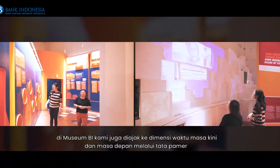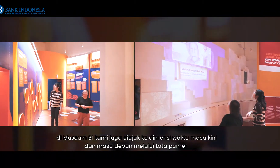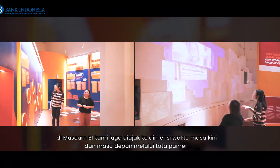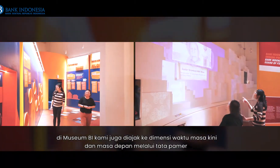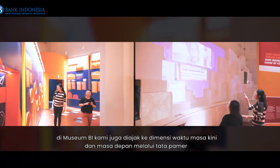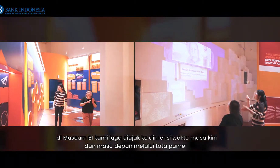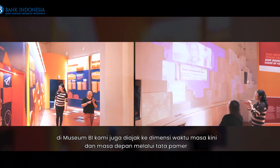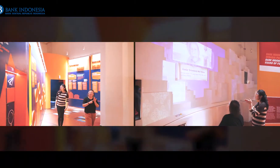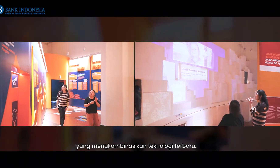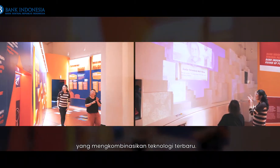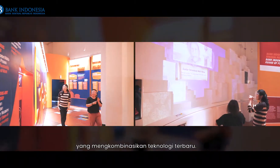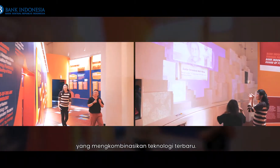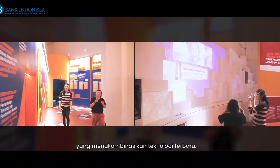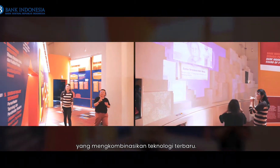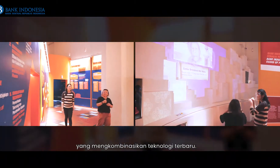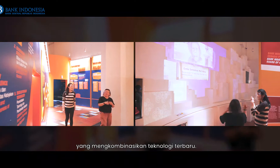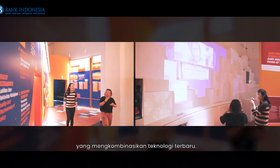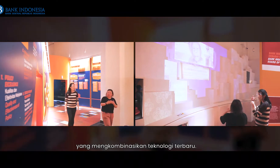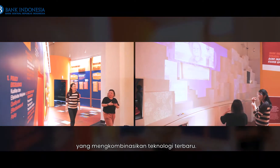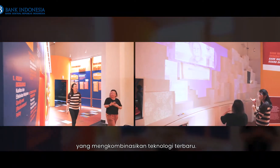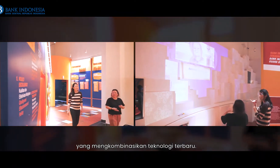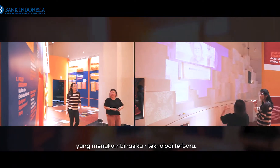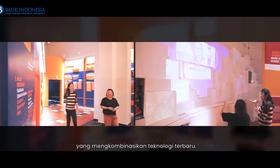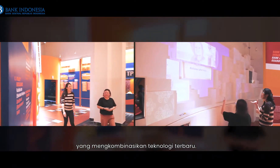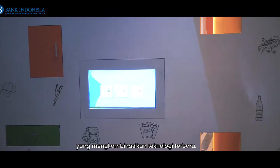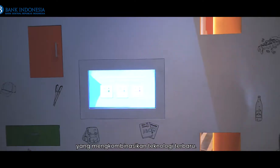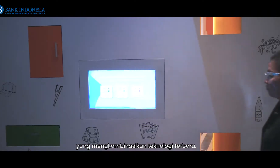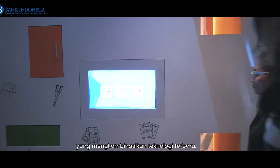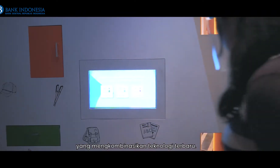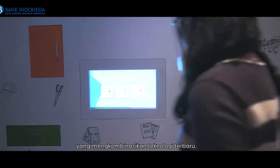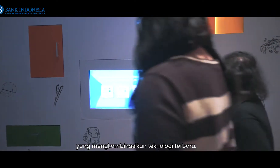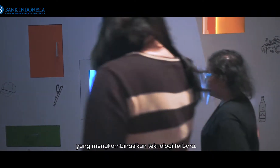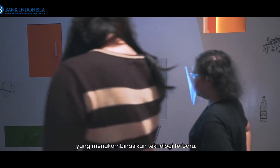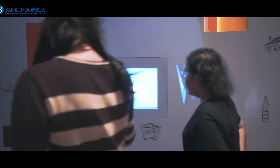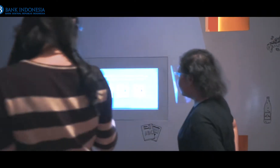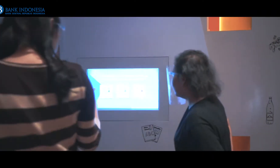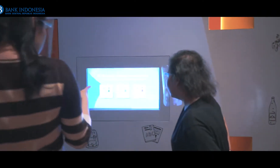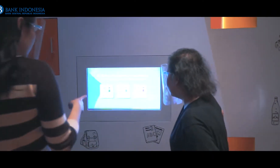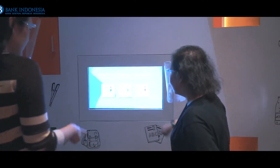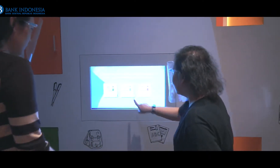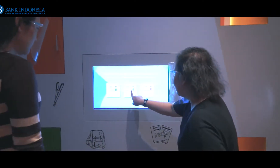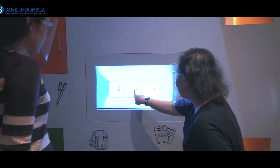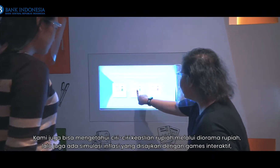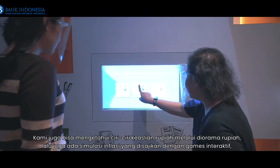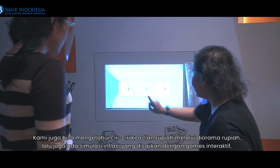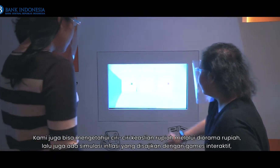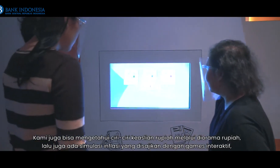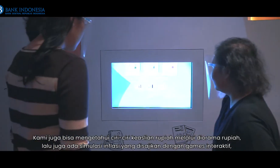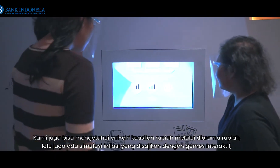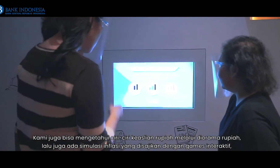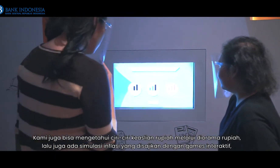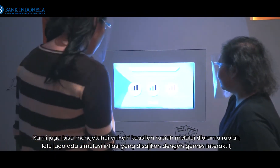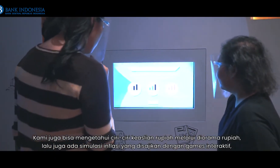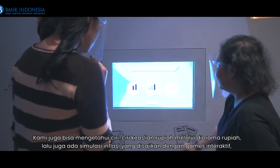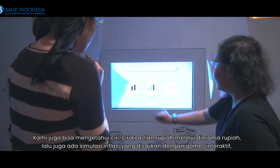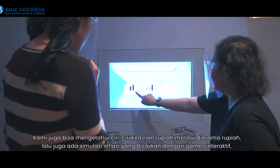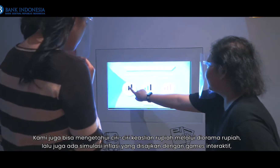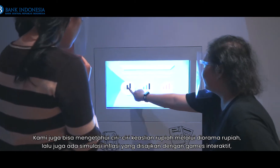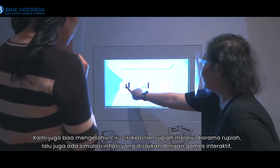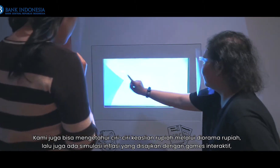masa depan melalui tata pamer yang mengkombinasikan teknologi terbaru. Kami juga bisa mengetahui ciri-ciri